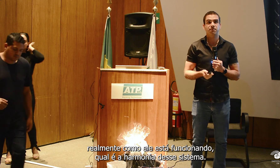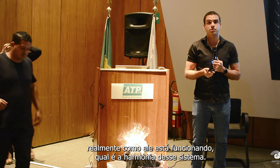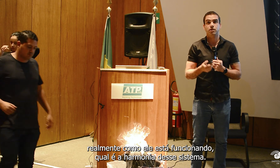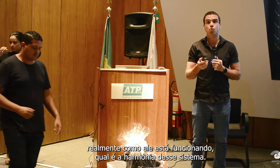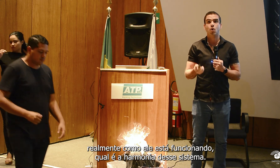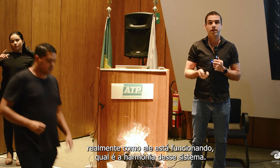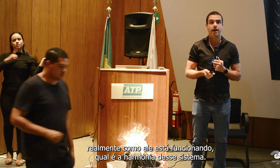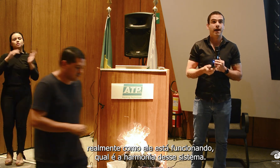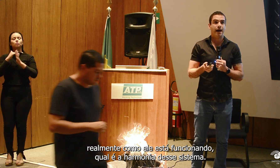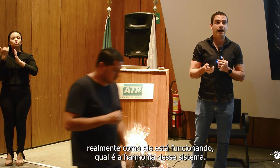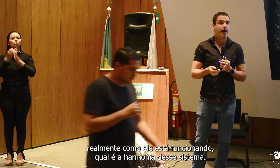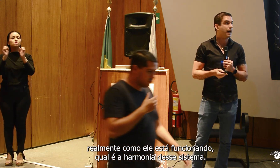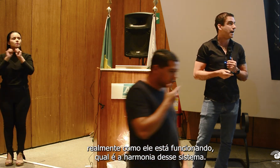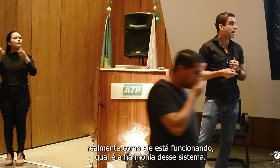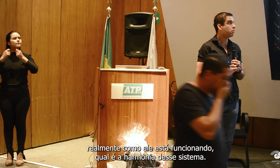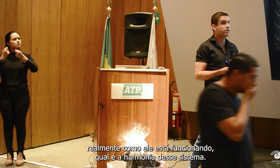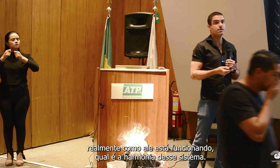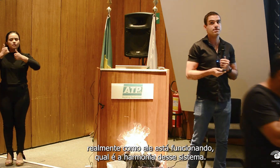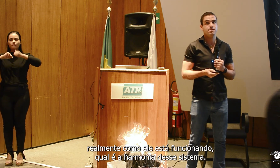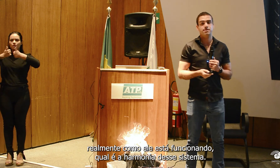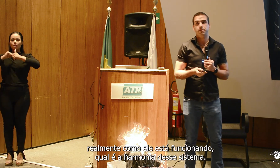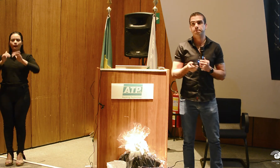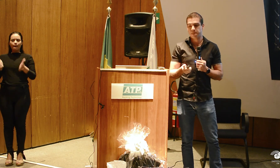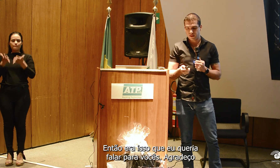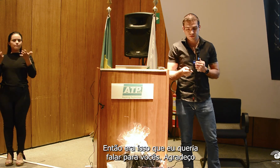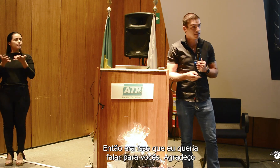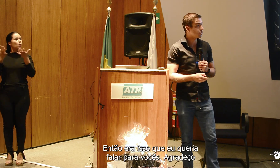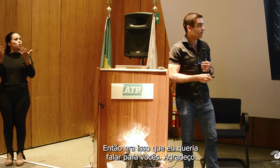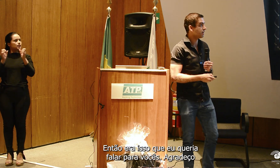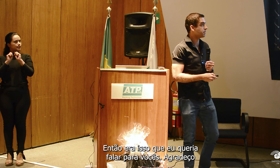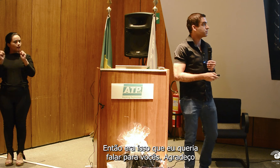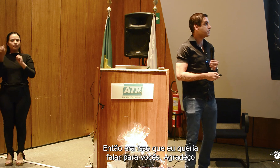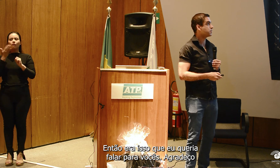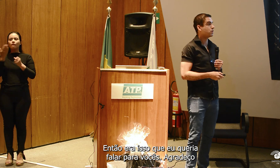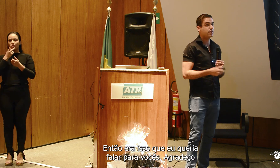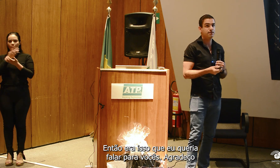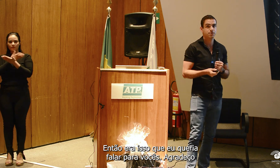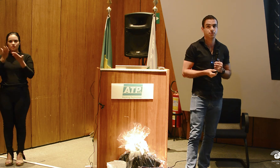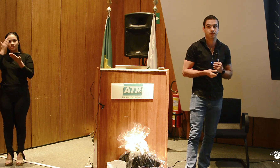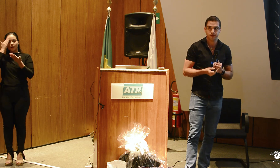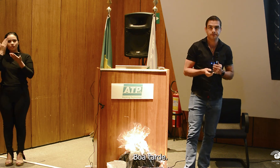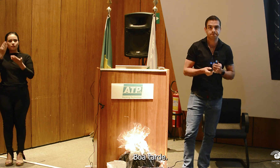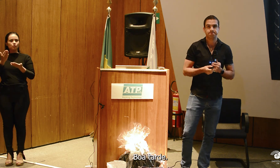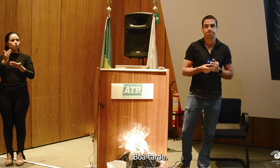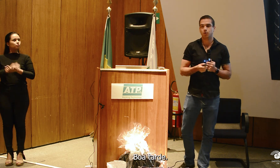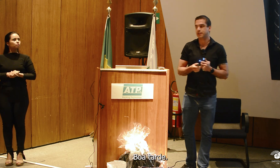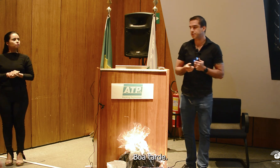como que ele está funcionando, qual que é a harmonia desse sistema. Então, era isso que eu queria falar para vocês, pessoal. Agradeço.